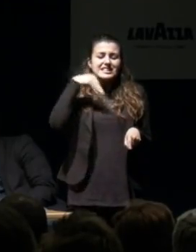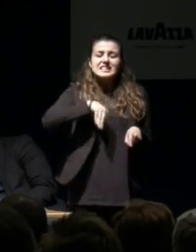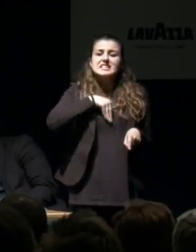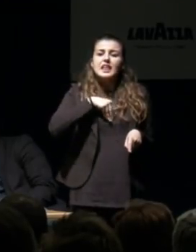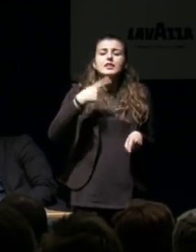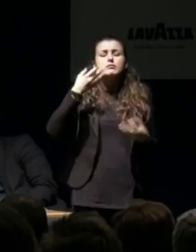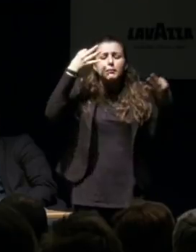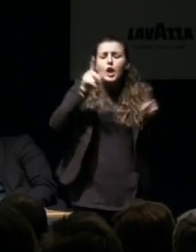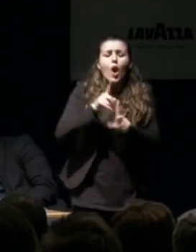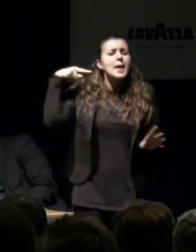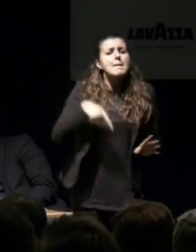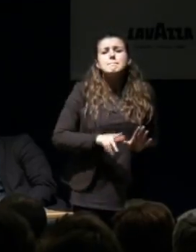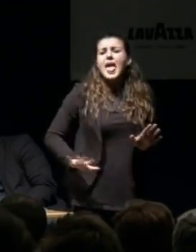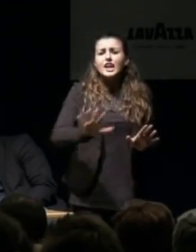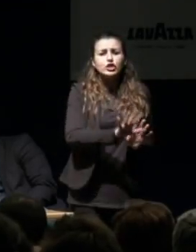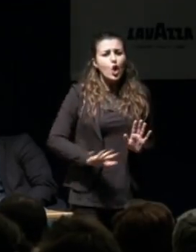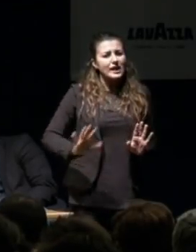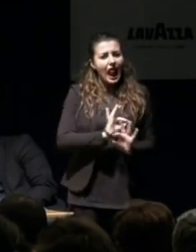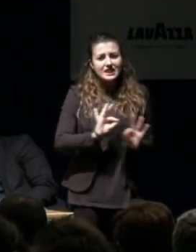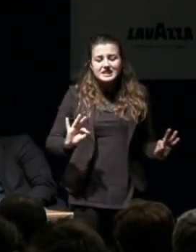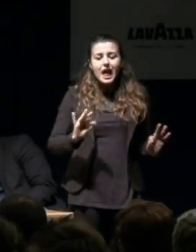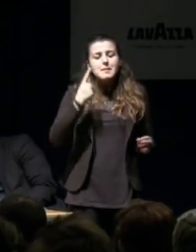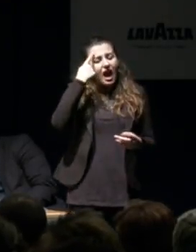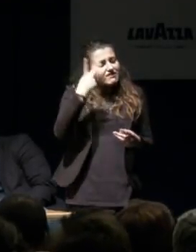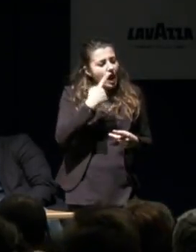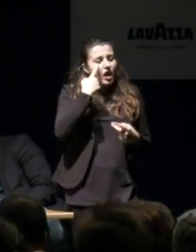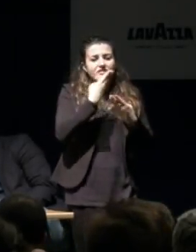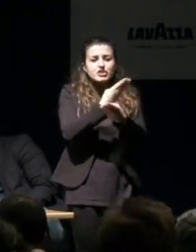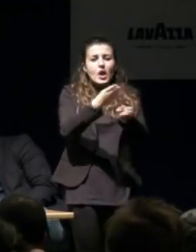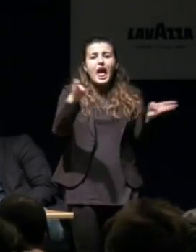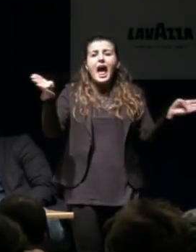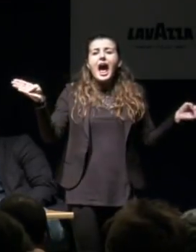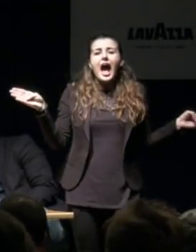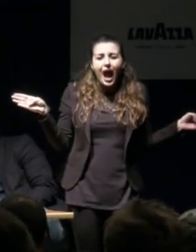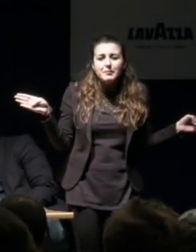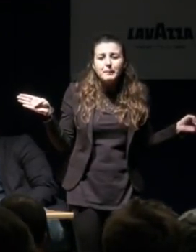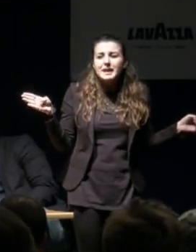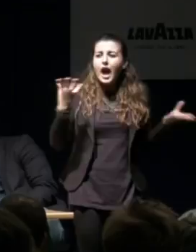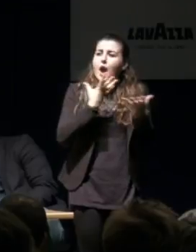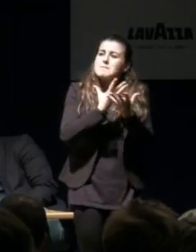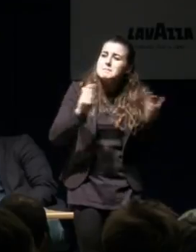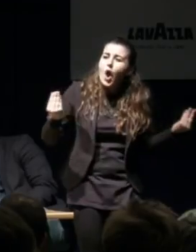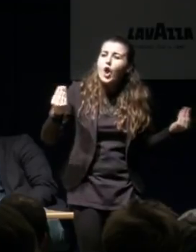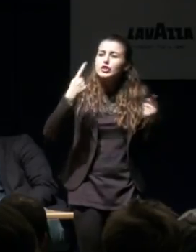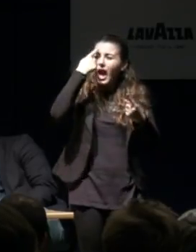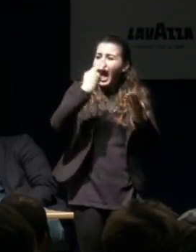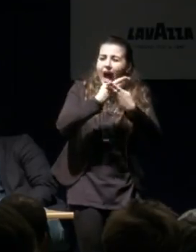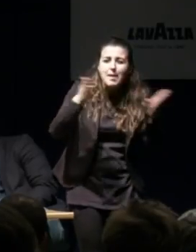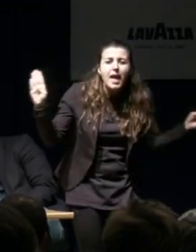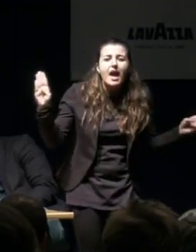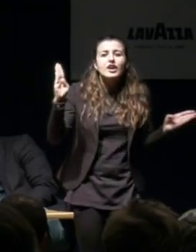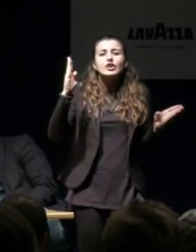meridionalista però con uno sguardo molto ampio molto più aperto